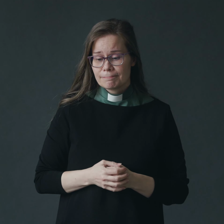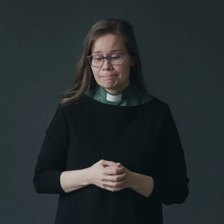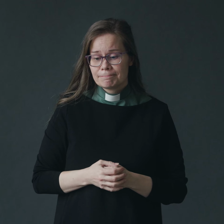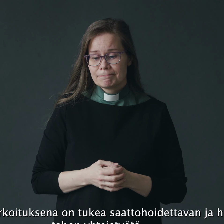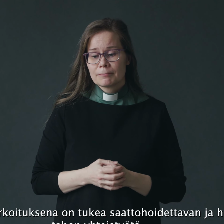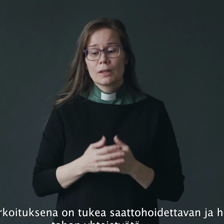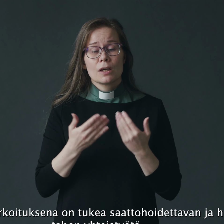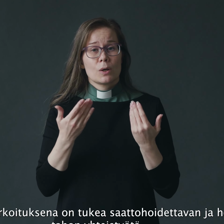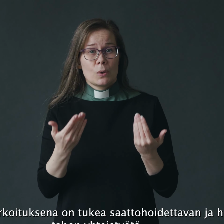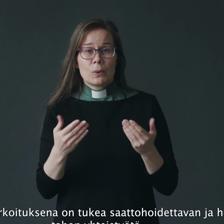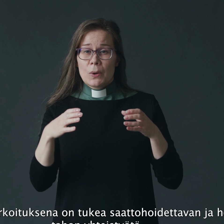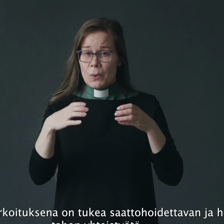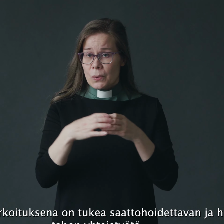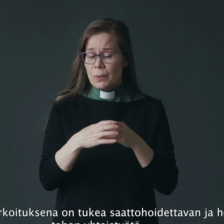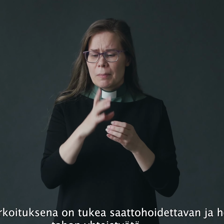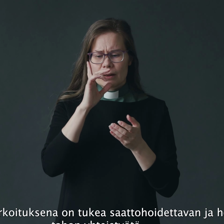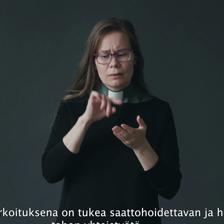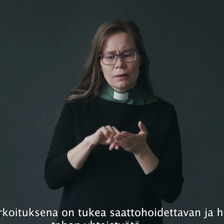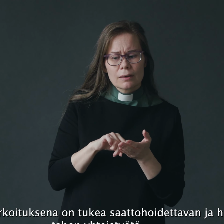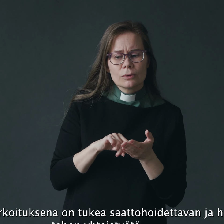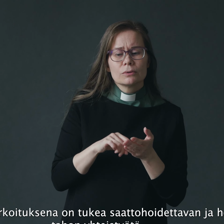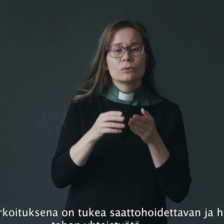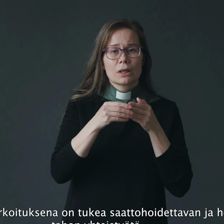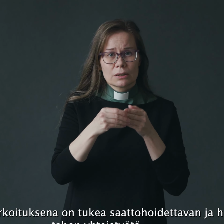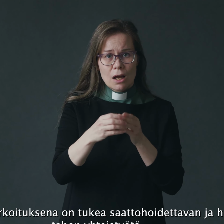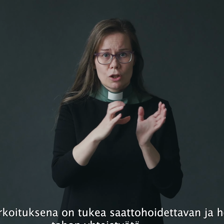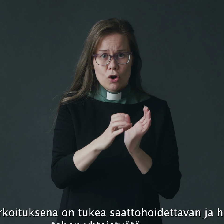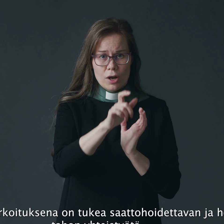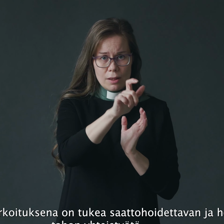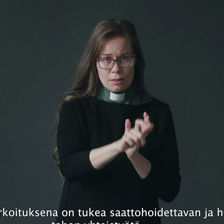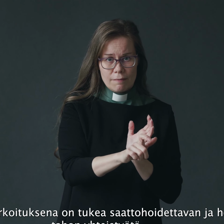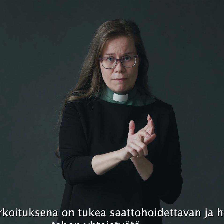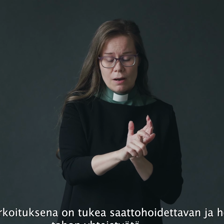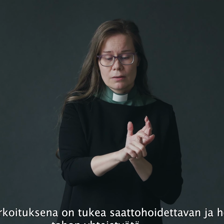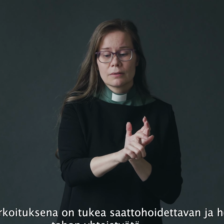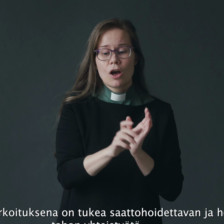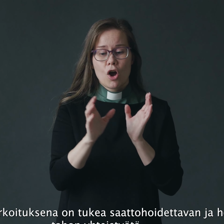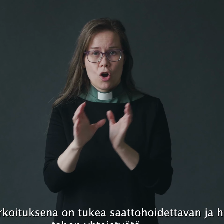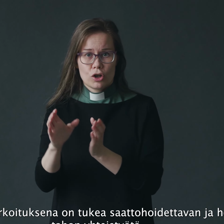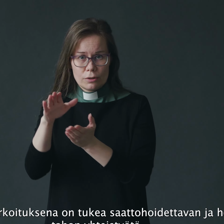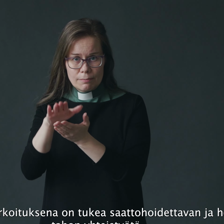Ryhmän tarkoituksena on tukea saattohoidettavan ja hoitavan tahon yhteistyötä.